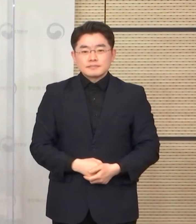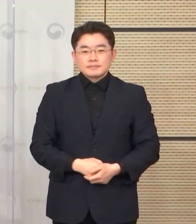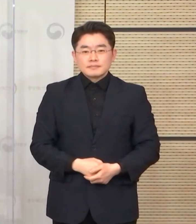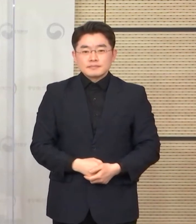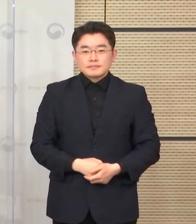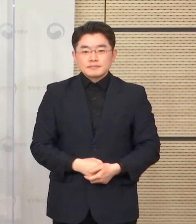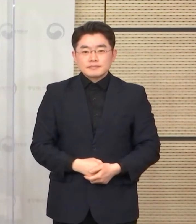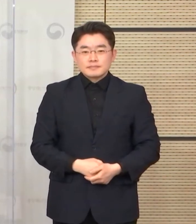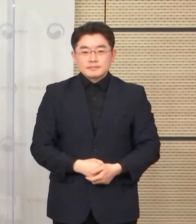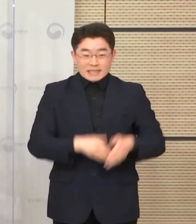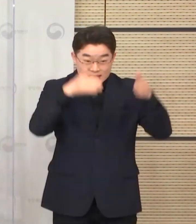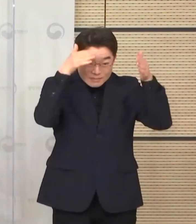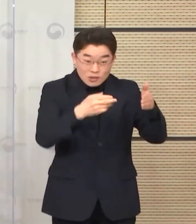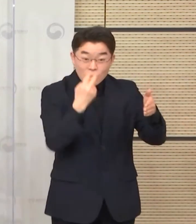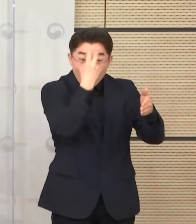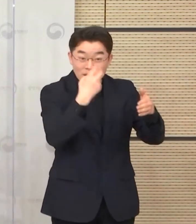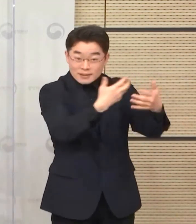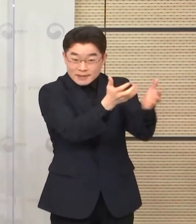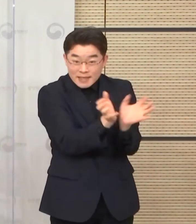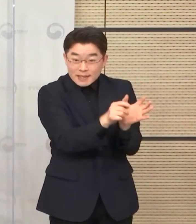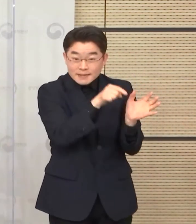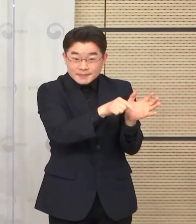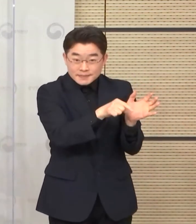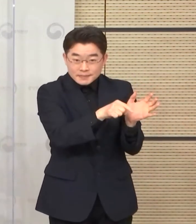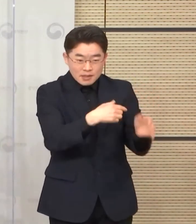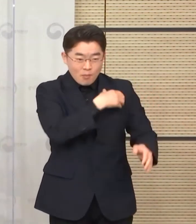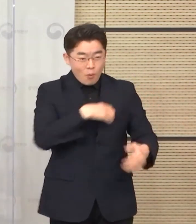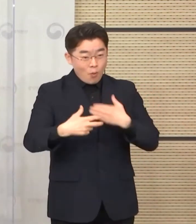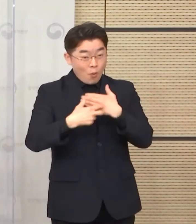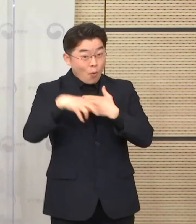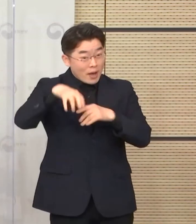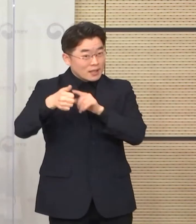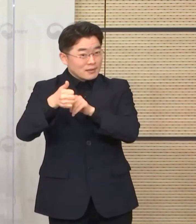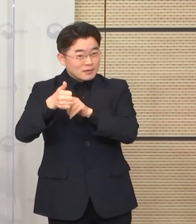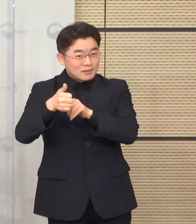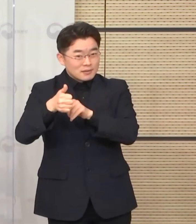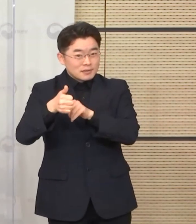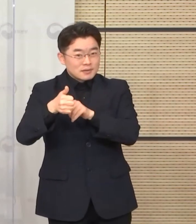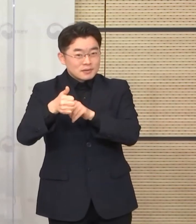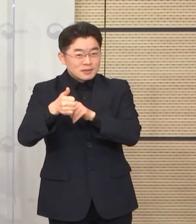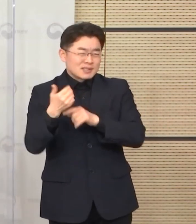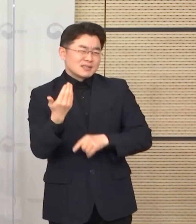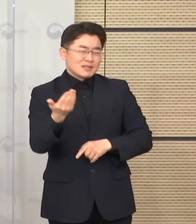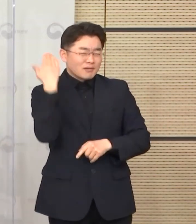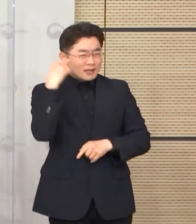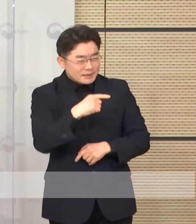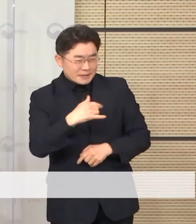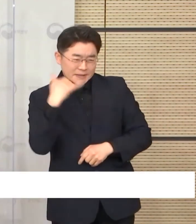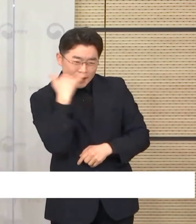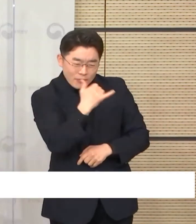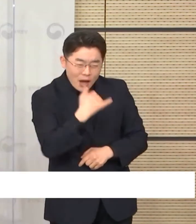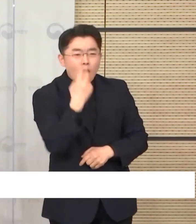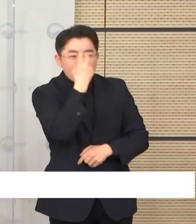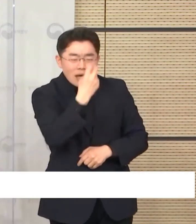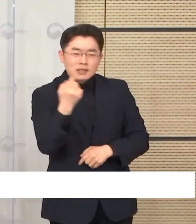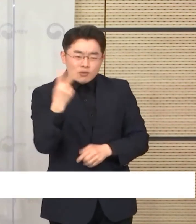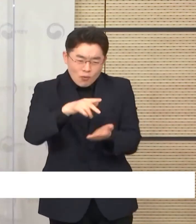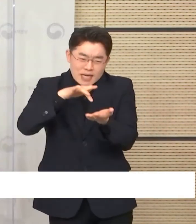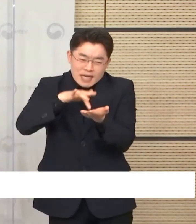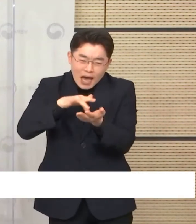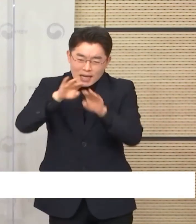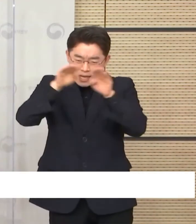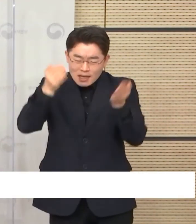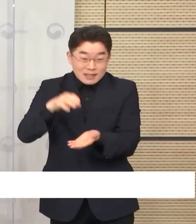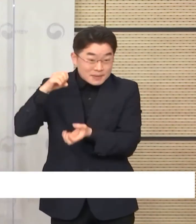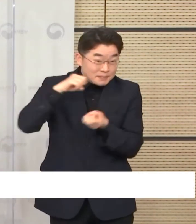또한 집중관리 근 한 자에 대하여 보건소 공무원들이 직접 담당했던 채택 치료에 캣츠 로 키티